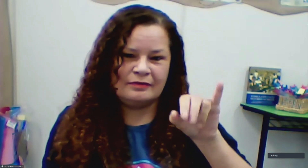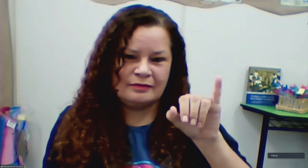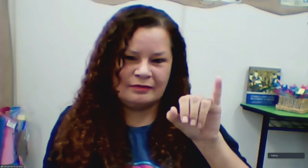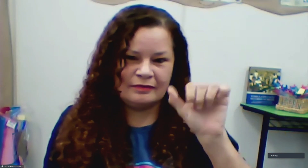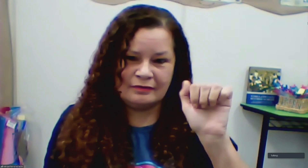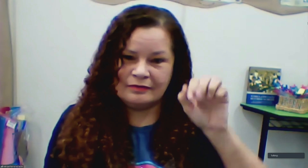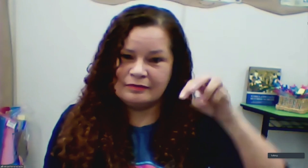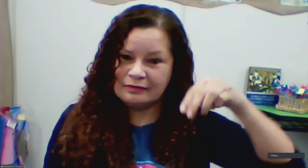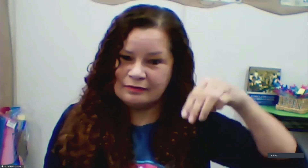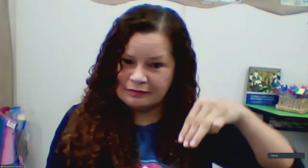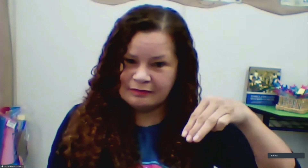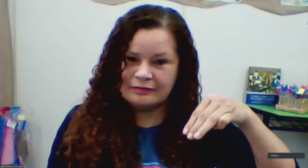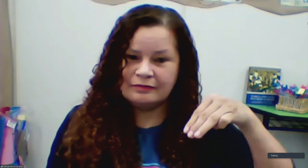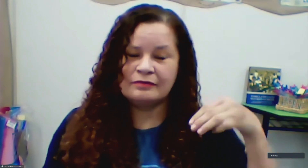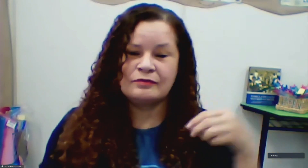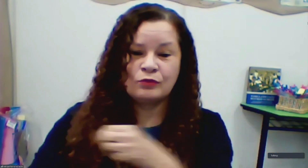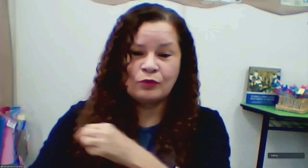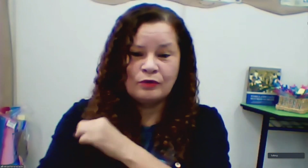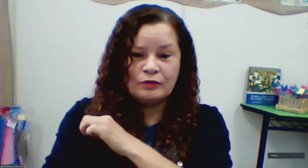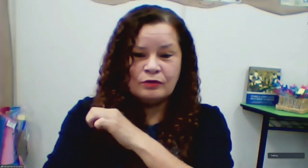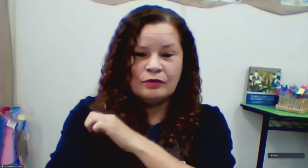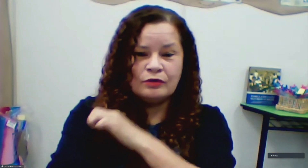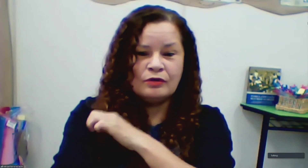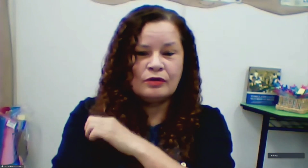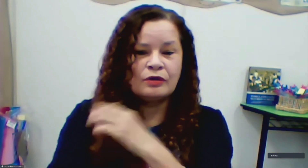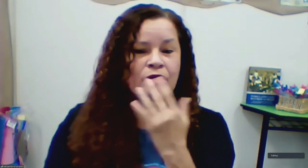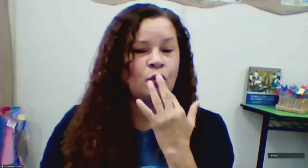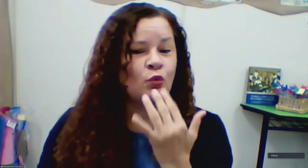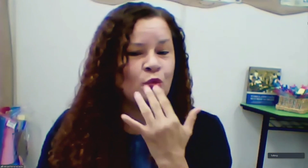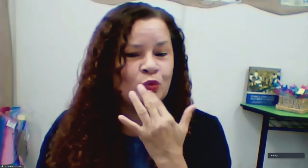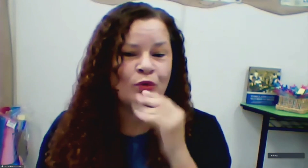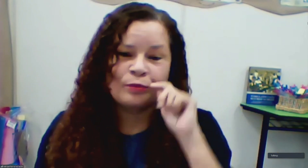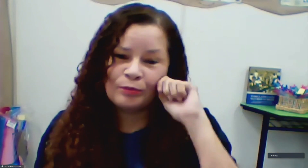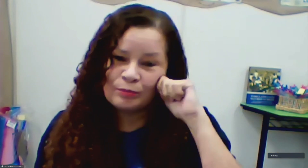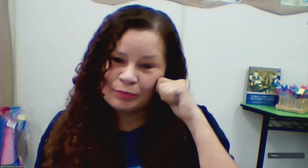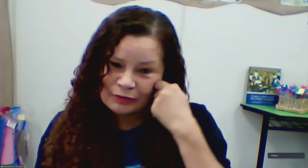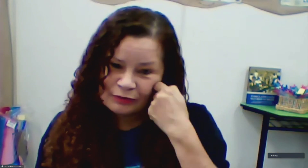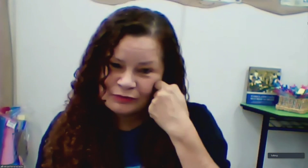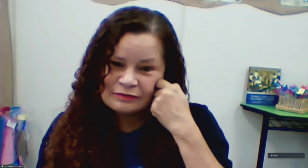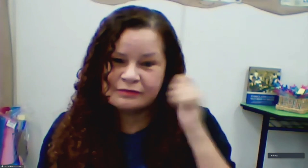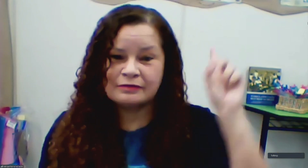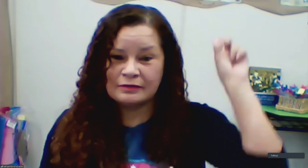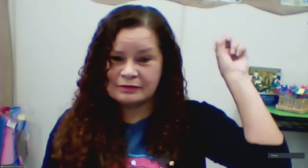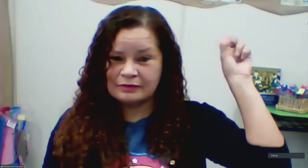azul, mais escuro preto também. Atrás de mim o fundo bege.